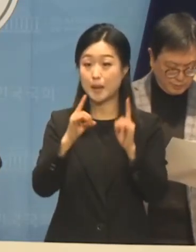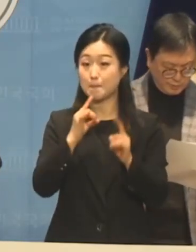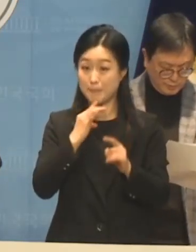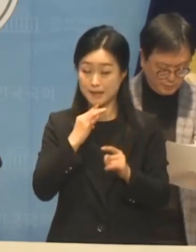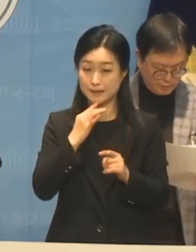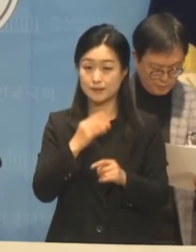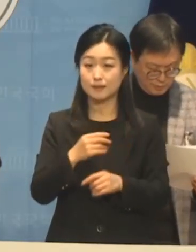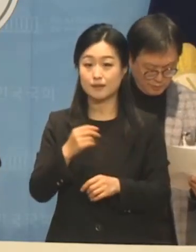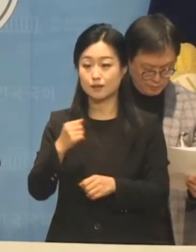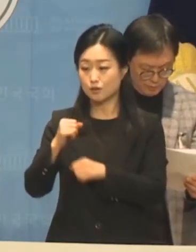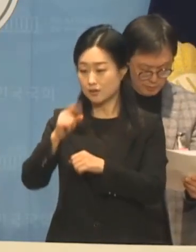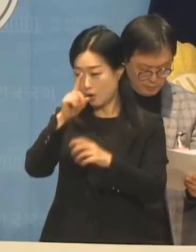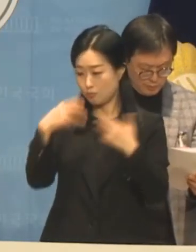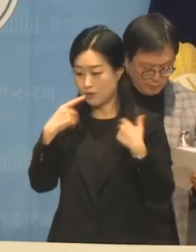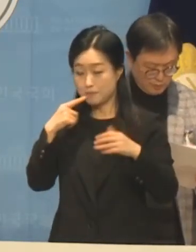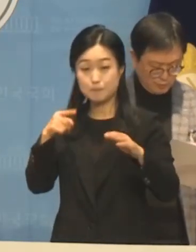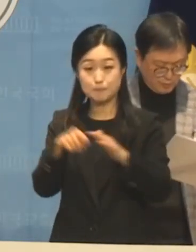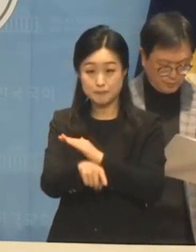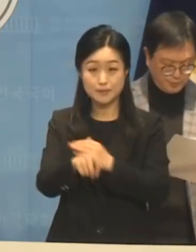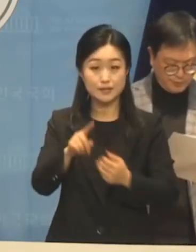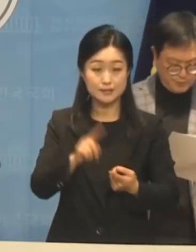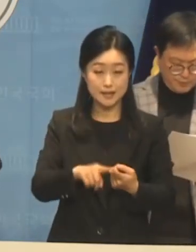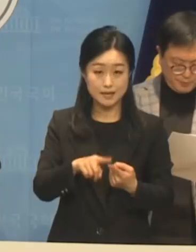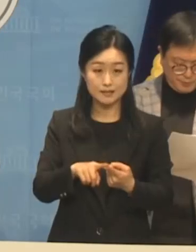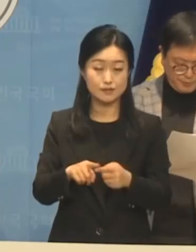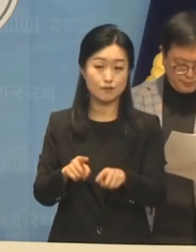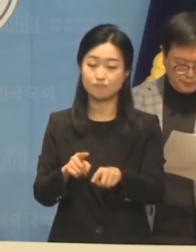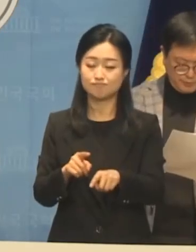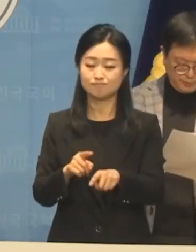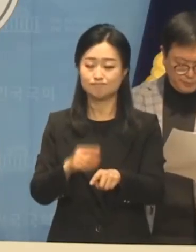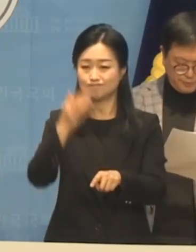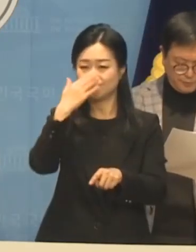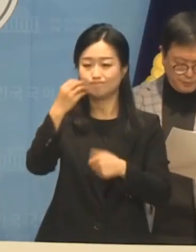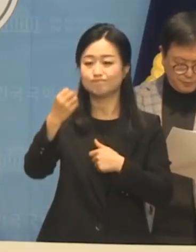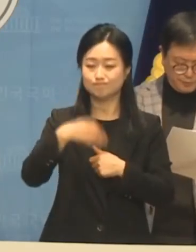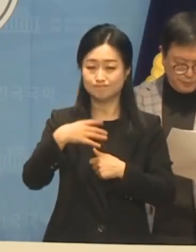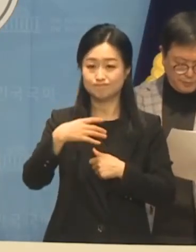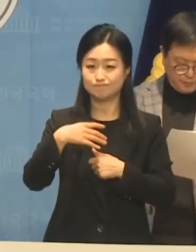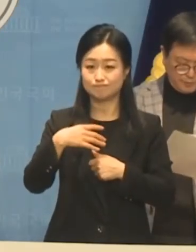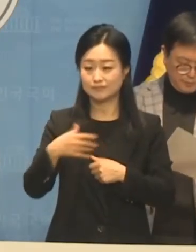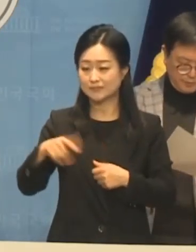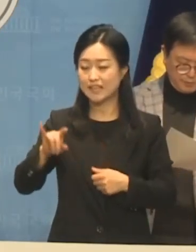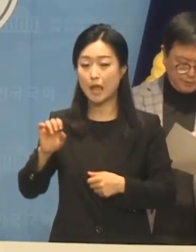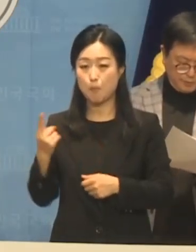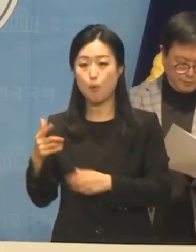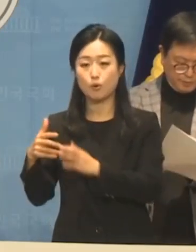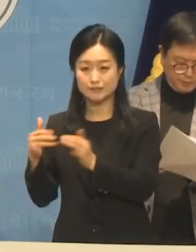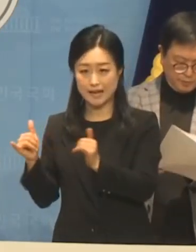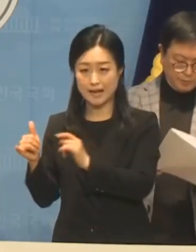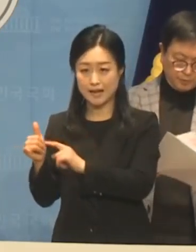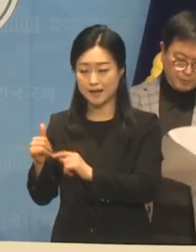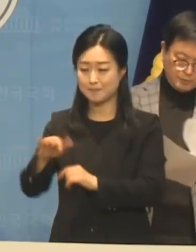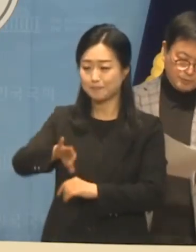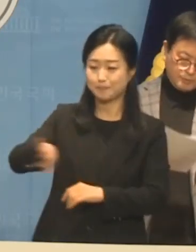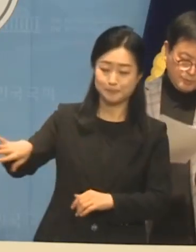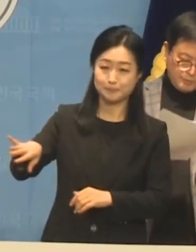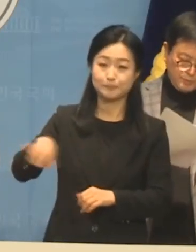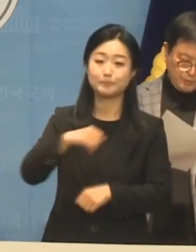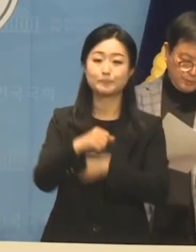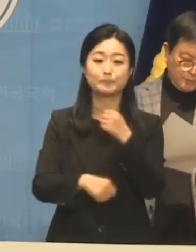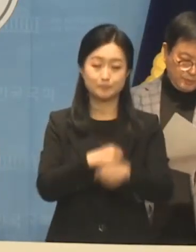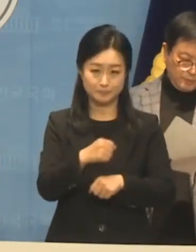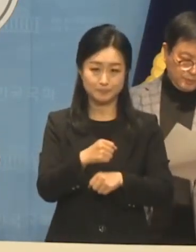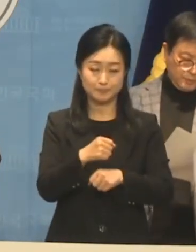교육부의 행정 예고에도 불구하고 교육부 지침에 따르지 않은 채 제보자를 철저히 배제하며 자의적으로